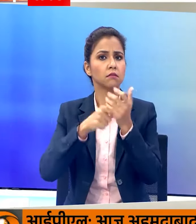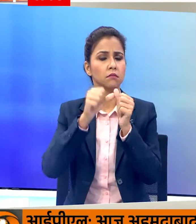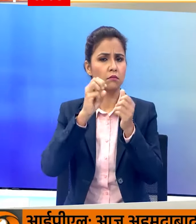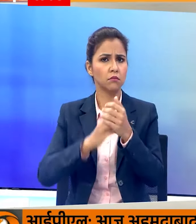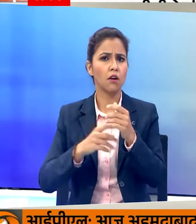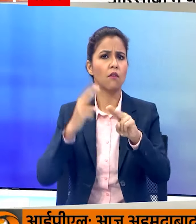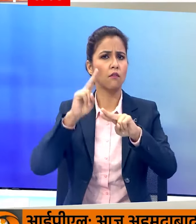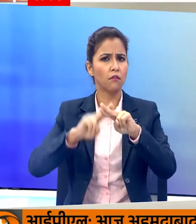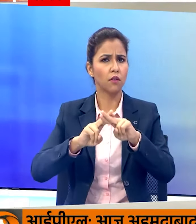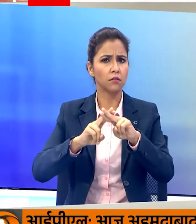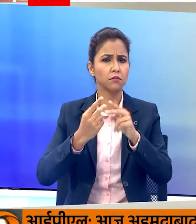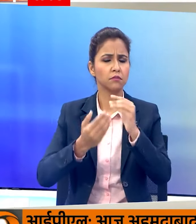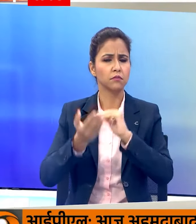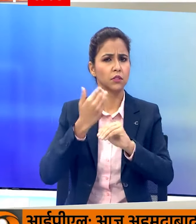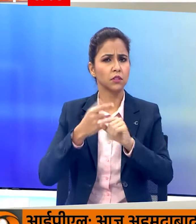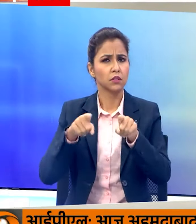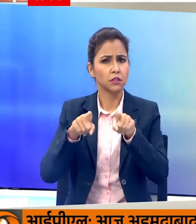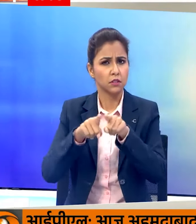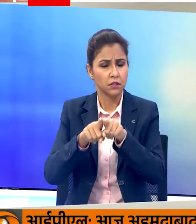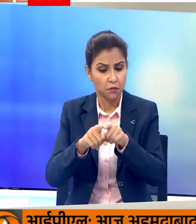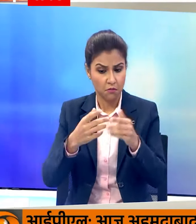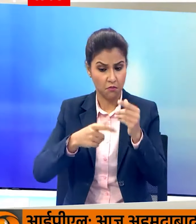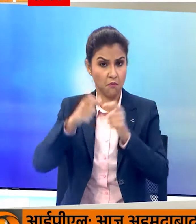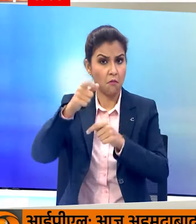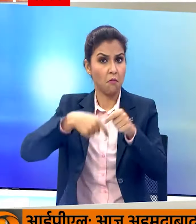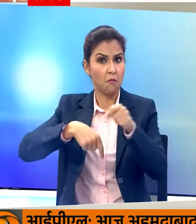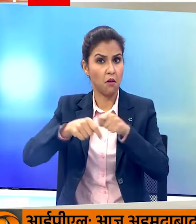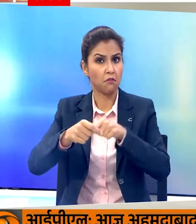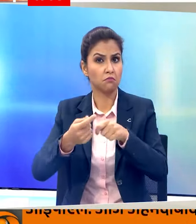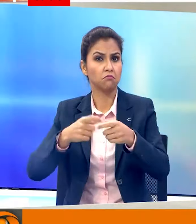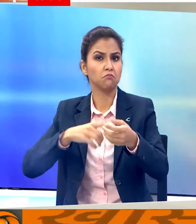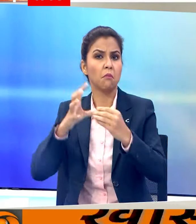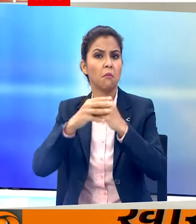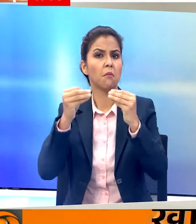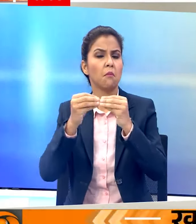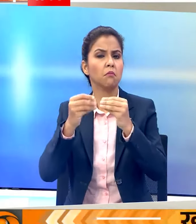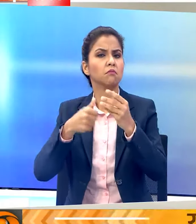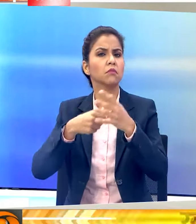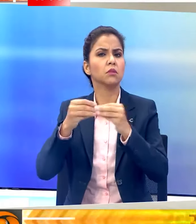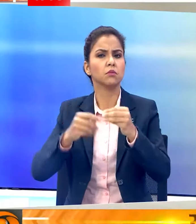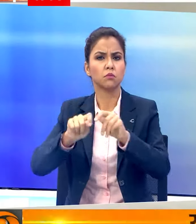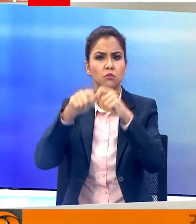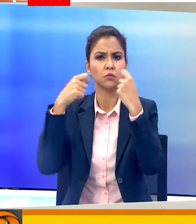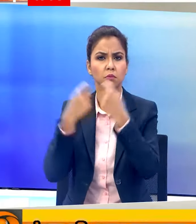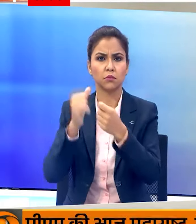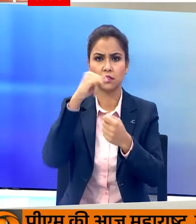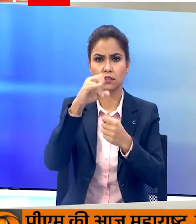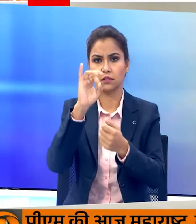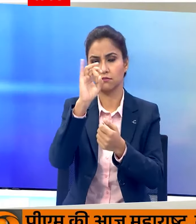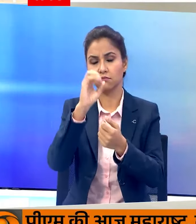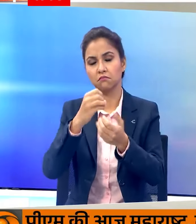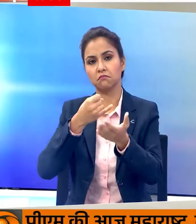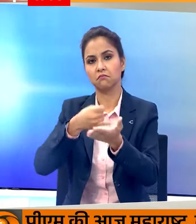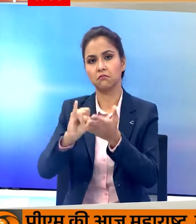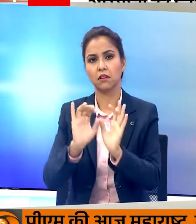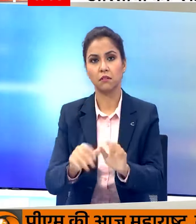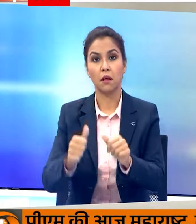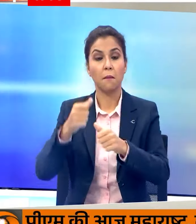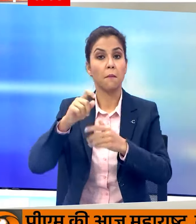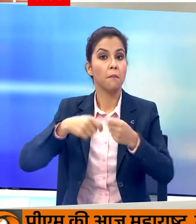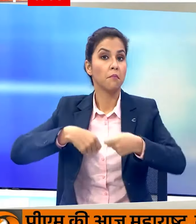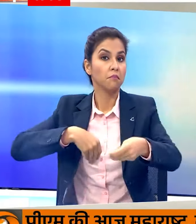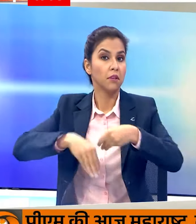खेले गए मुकाबले में पंजाब की टीम को रॉयल चैलेंजर्स बेंगलुरु की टीम ने 60 रन से हरा दिया मैच में